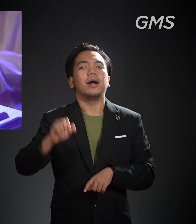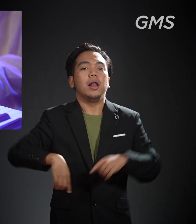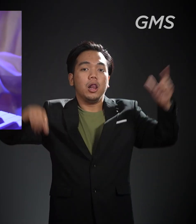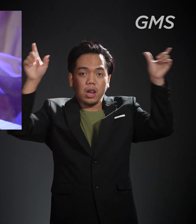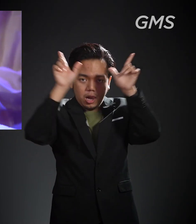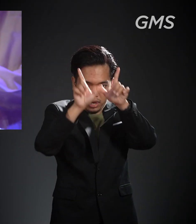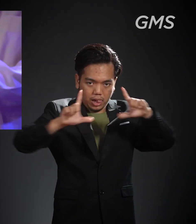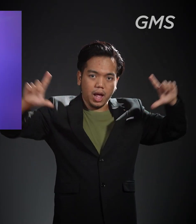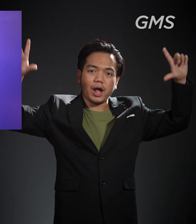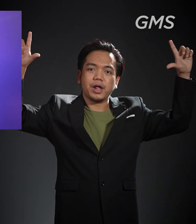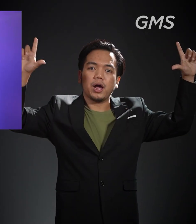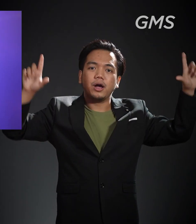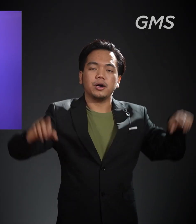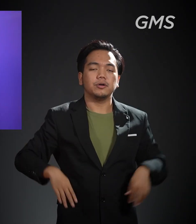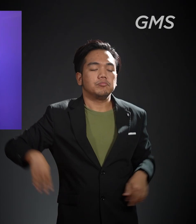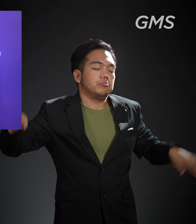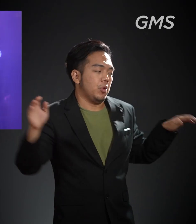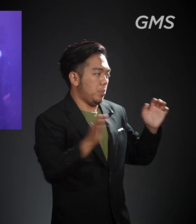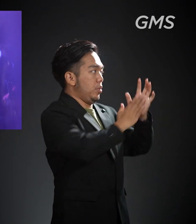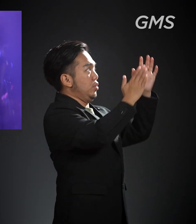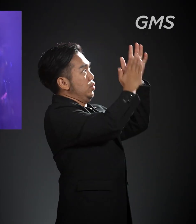yang layak